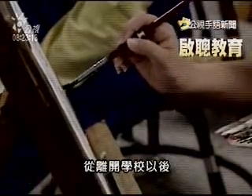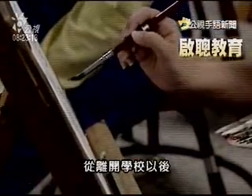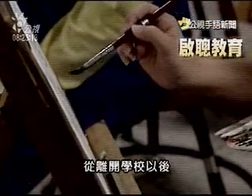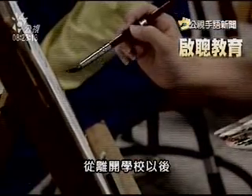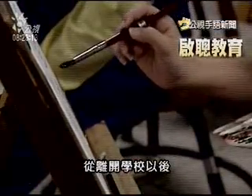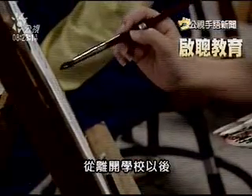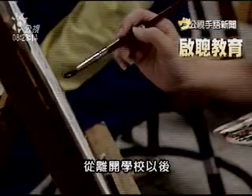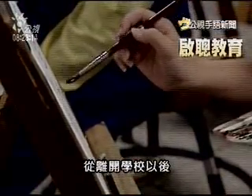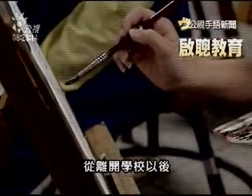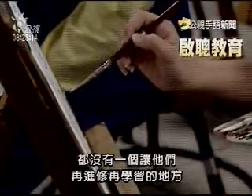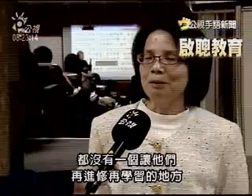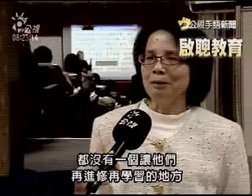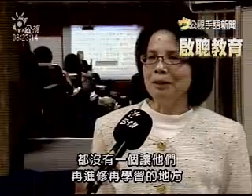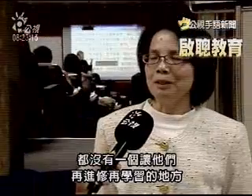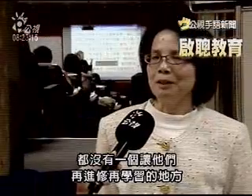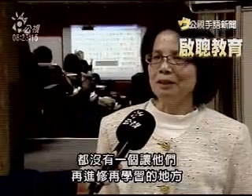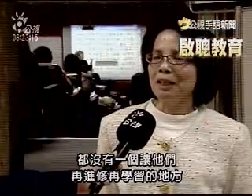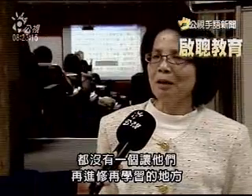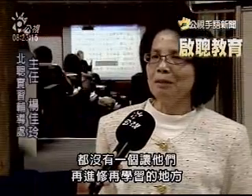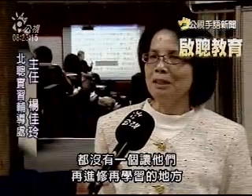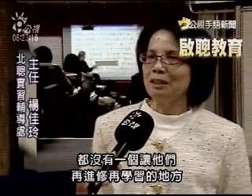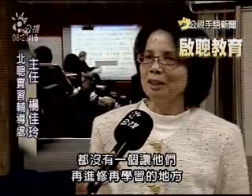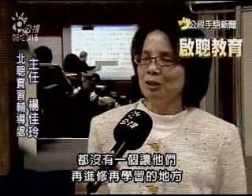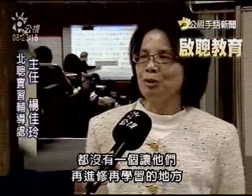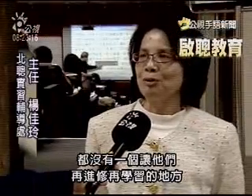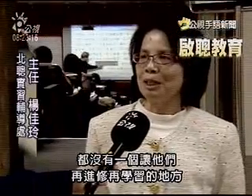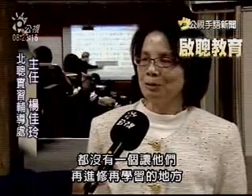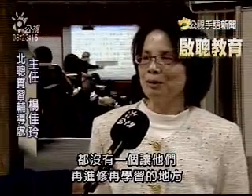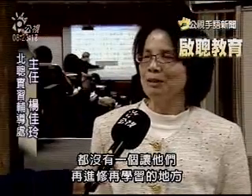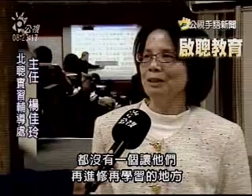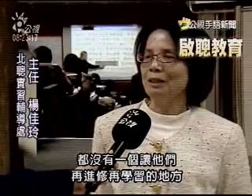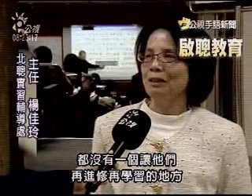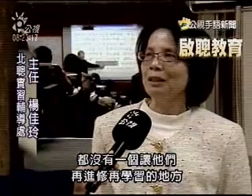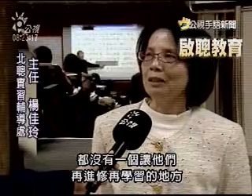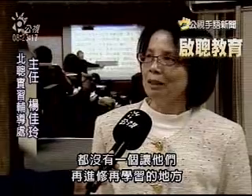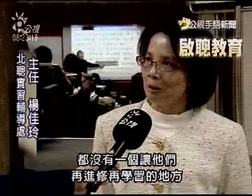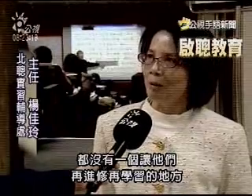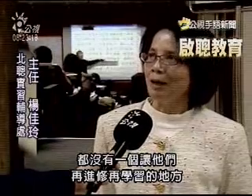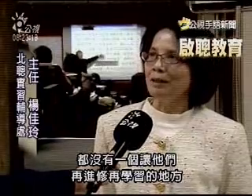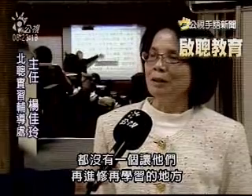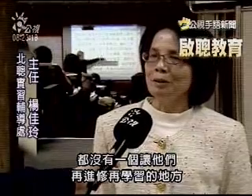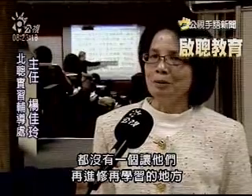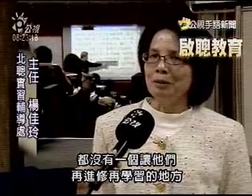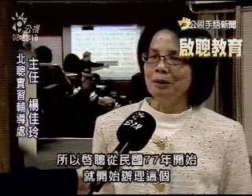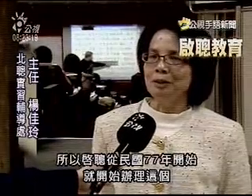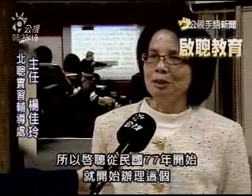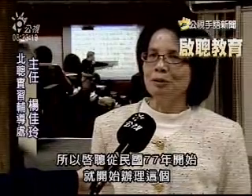以后都没有一个让他们在进修在学习的地方，所以启聪